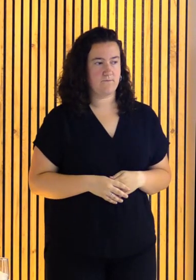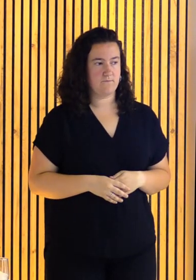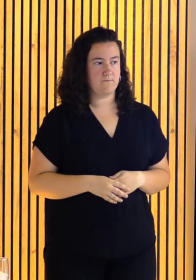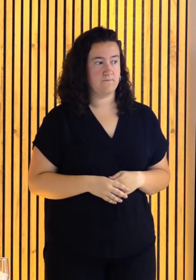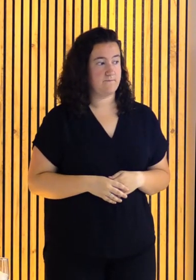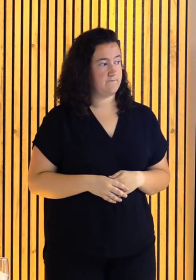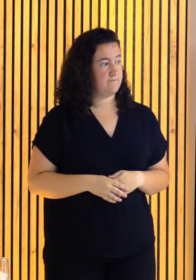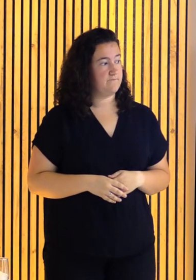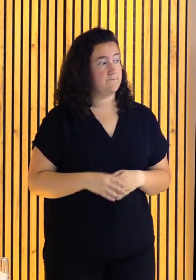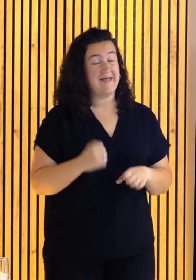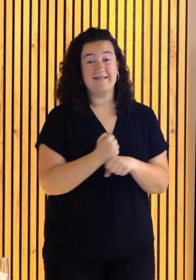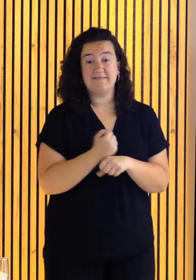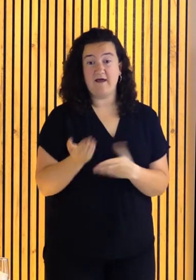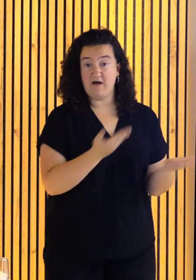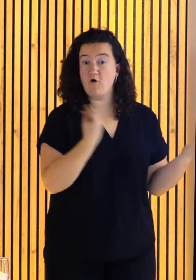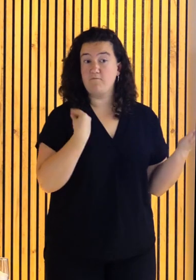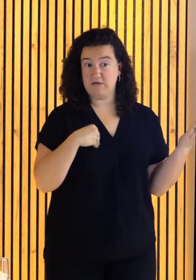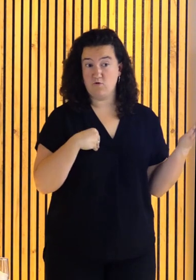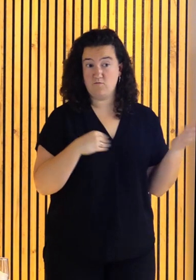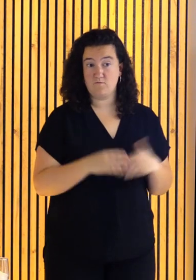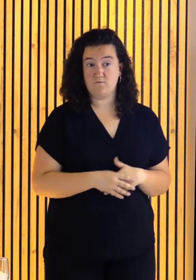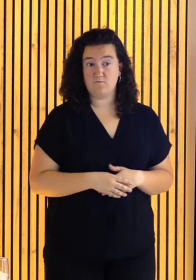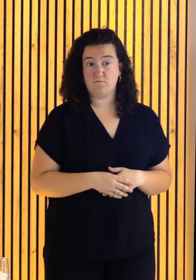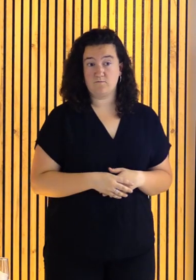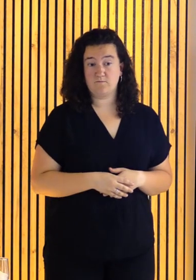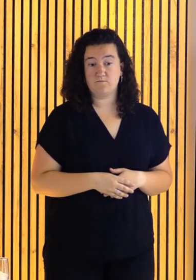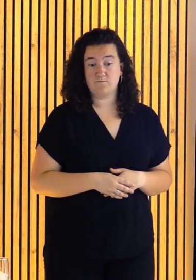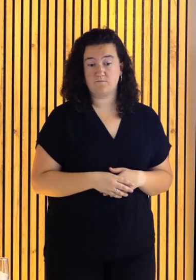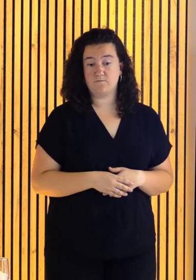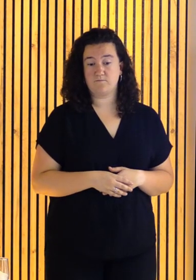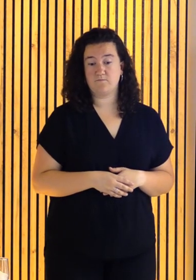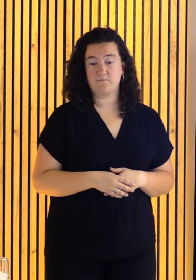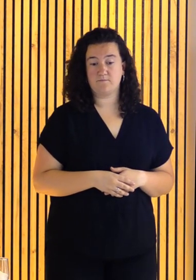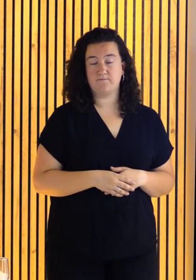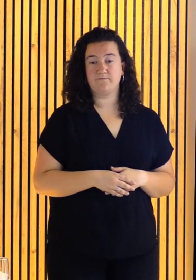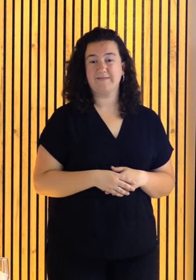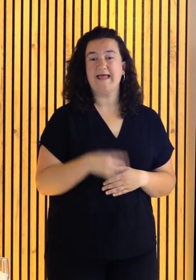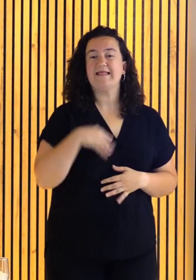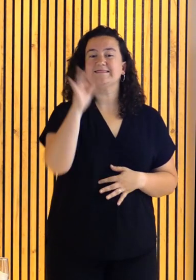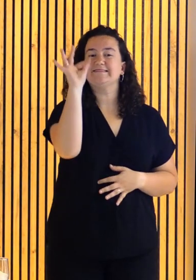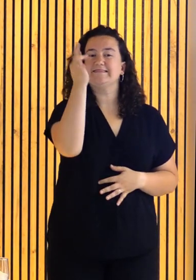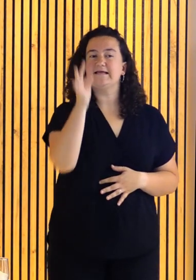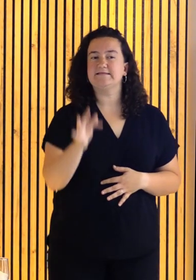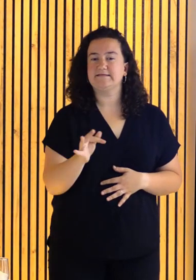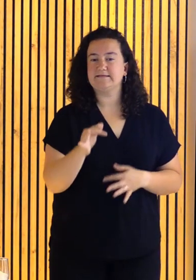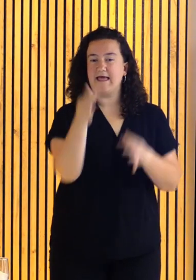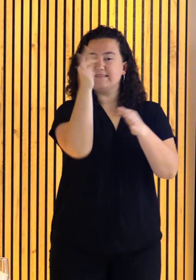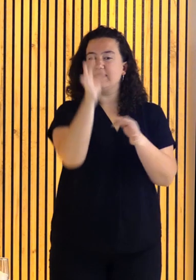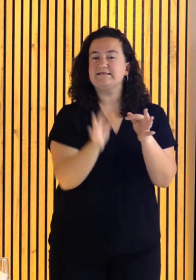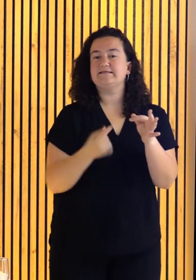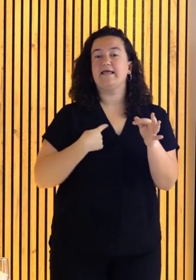lan honetan Belek tesi interseksional bat egiten du emakume beltzen